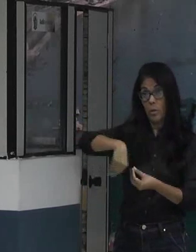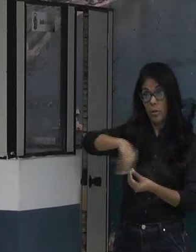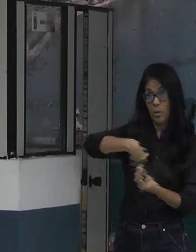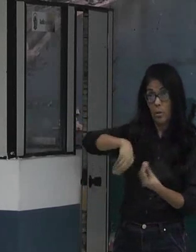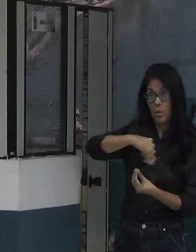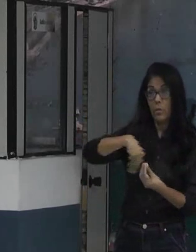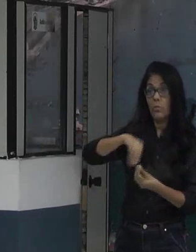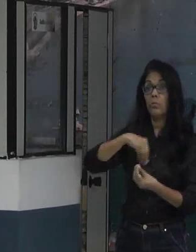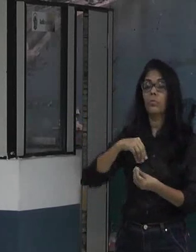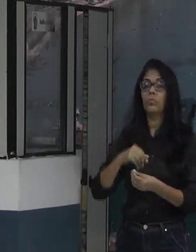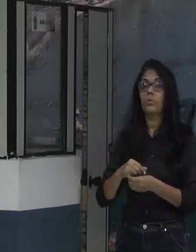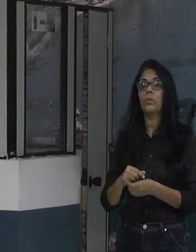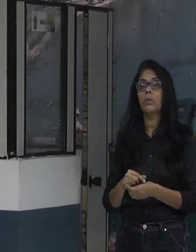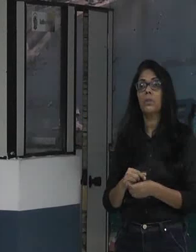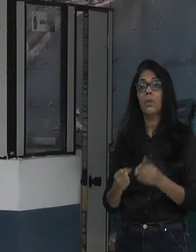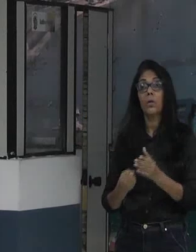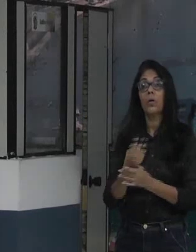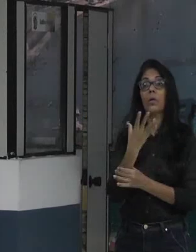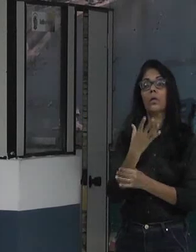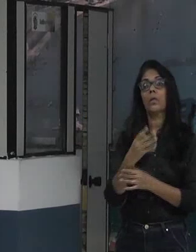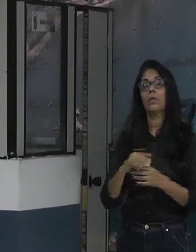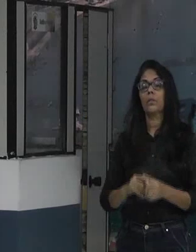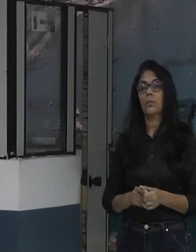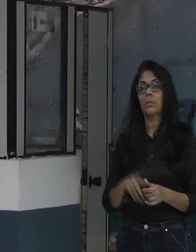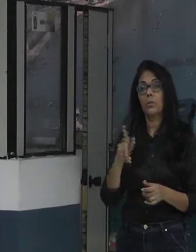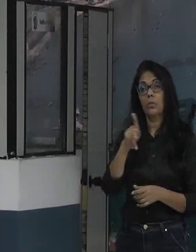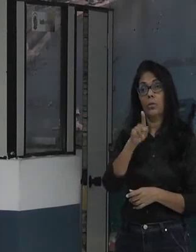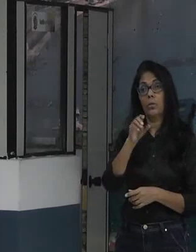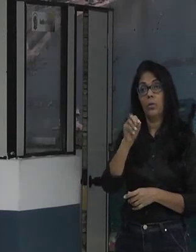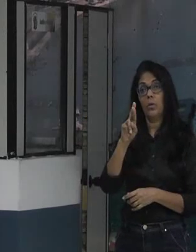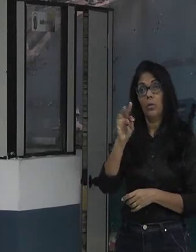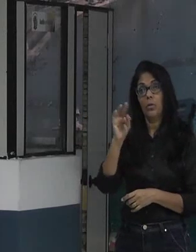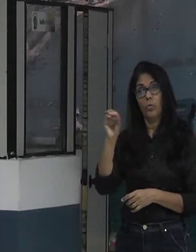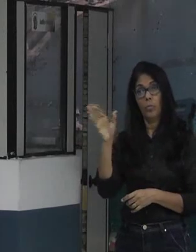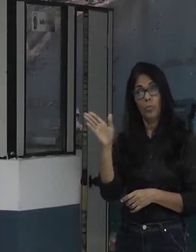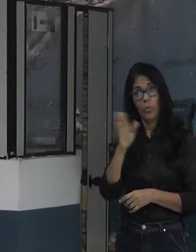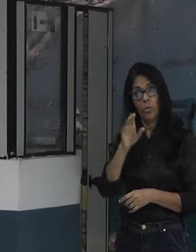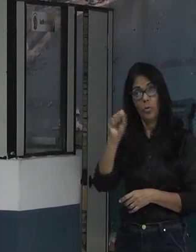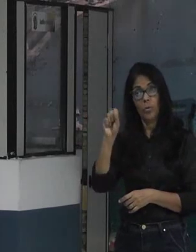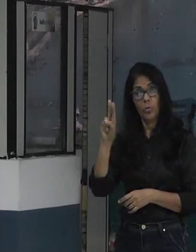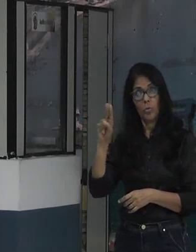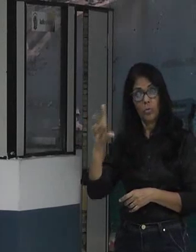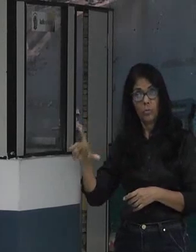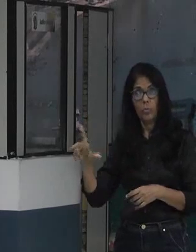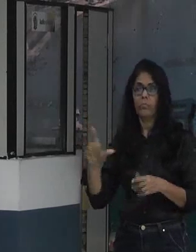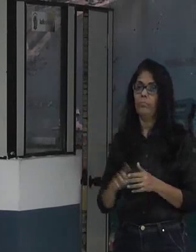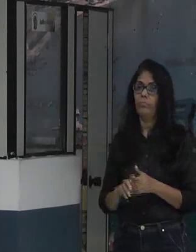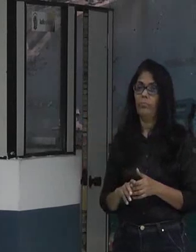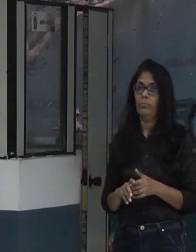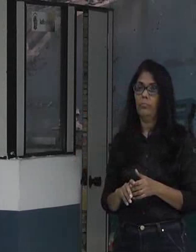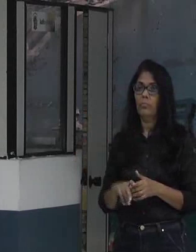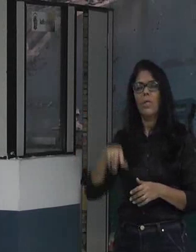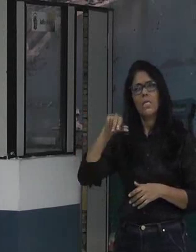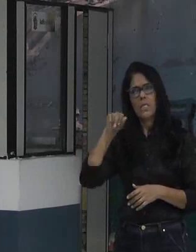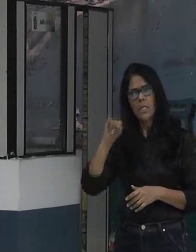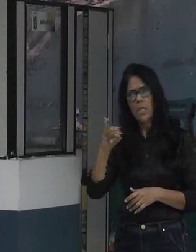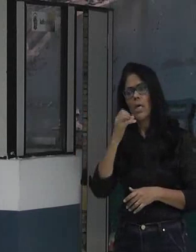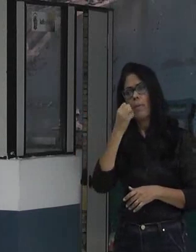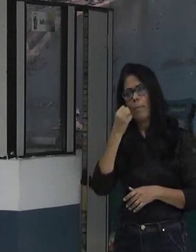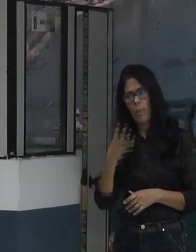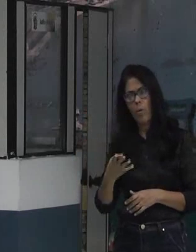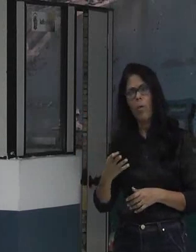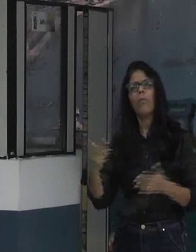Não é? Nós não estamos aqui demonizando a Bahia Mineração, o Porto Sul, de jeito nenhum. Se é bom, que venha.